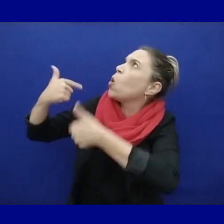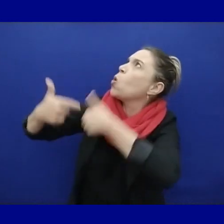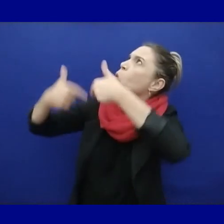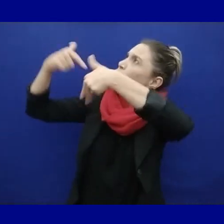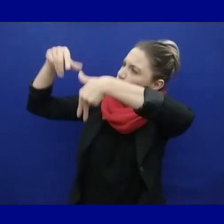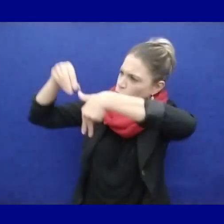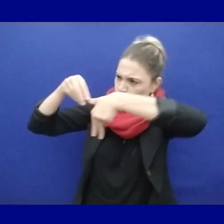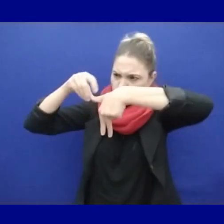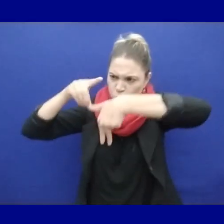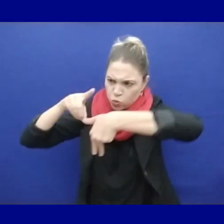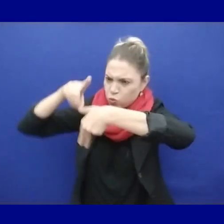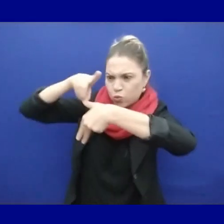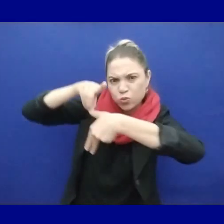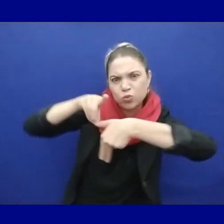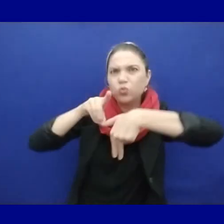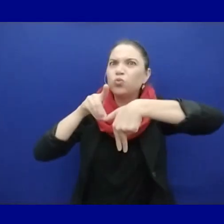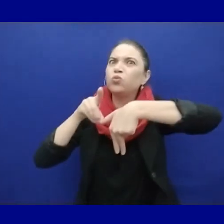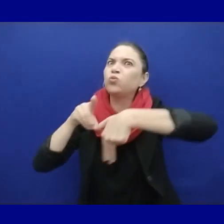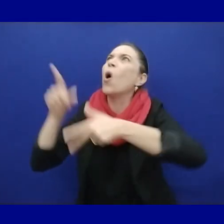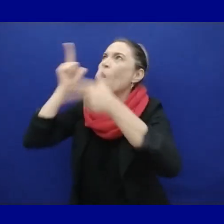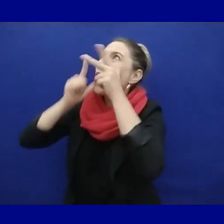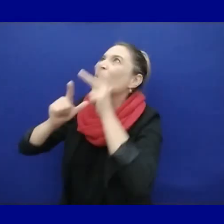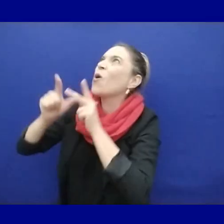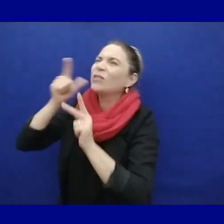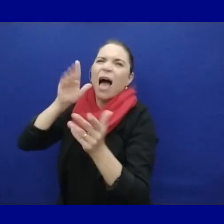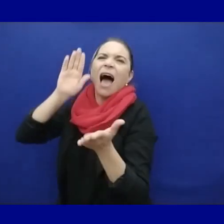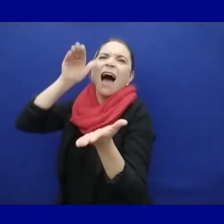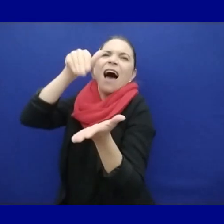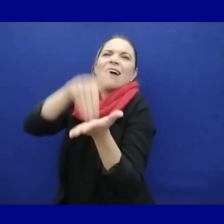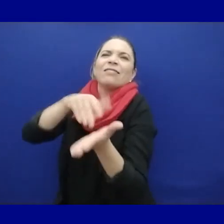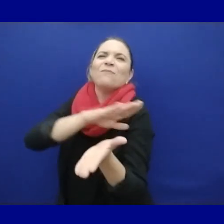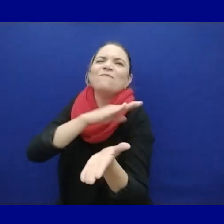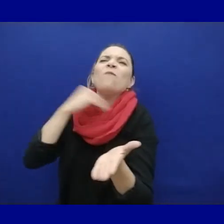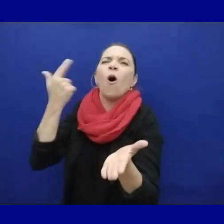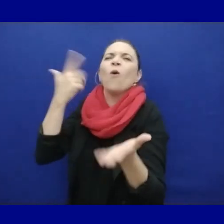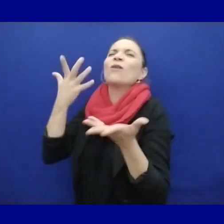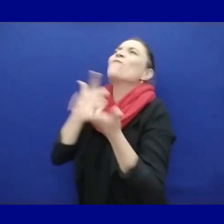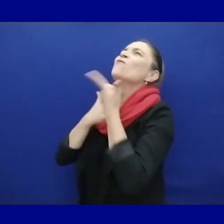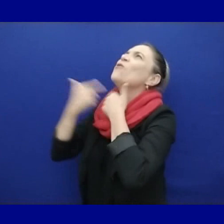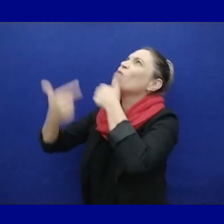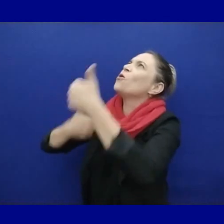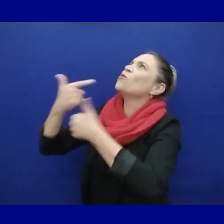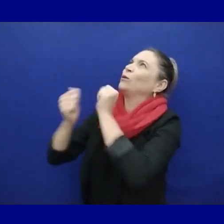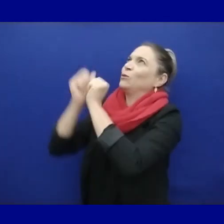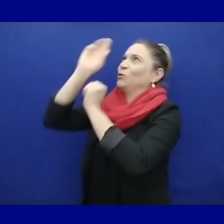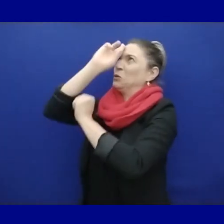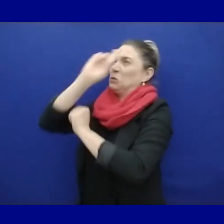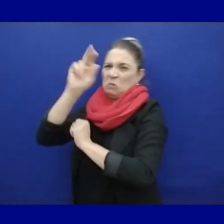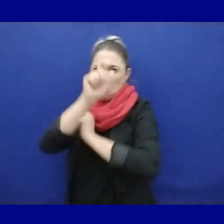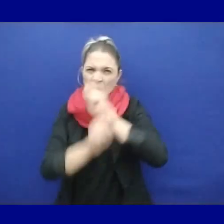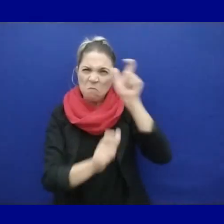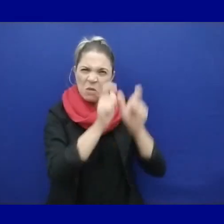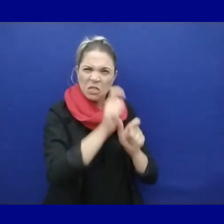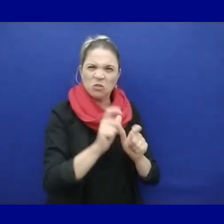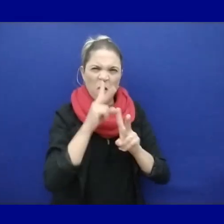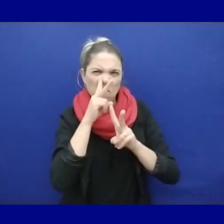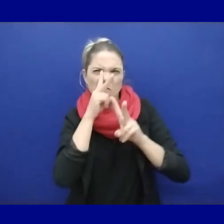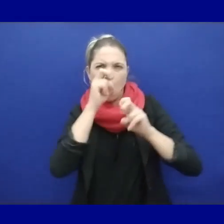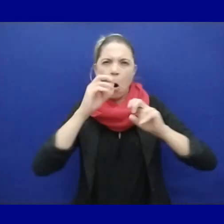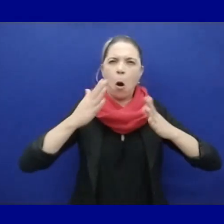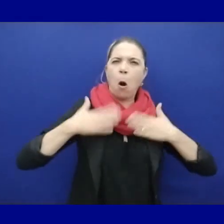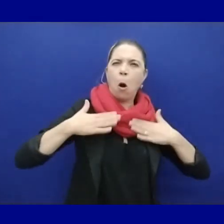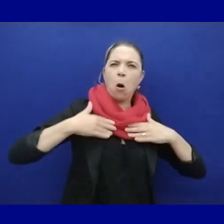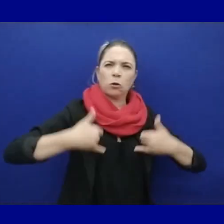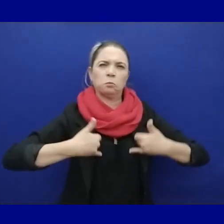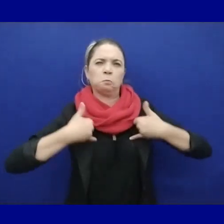invencível, ter minha vida finda. Não é dos fortes a vitória,